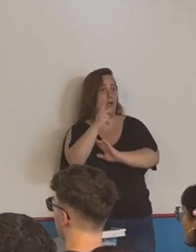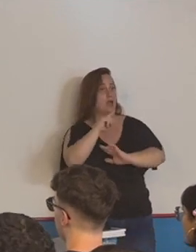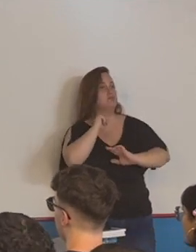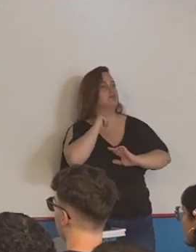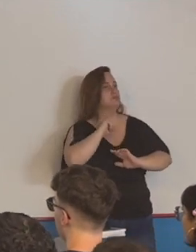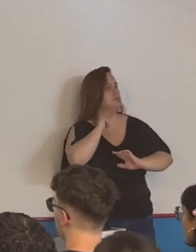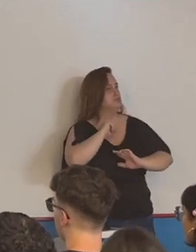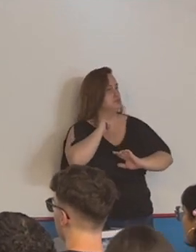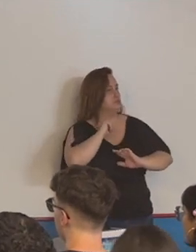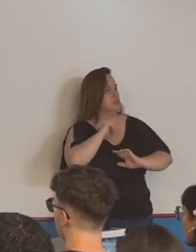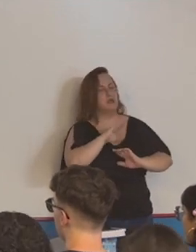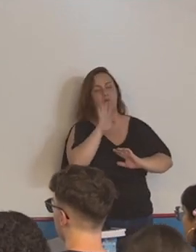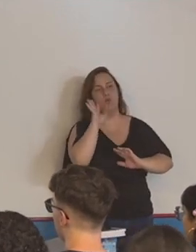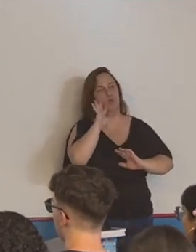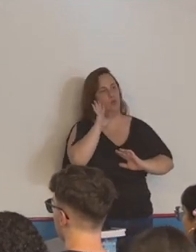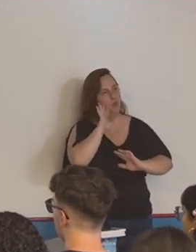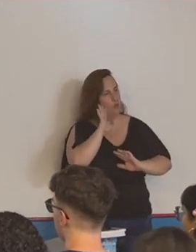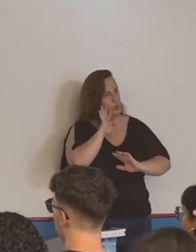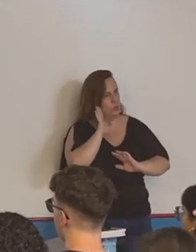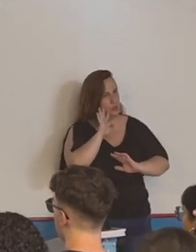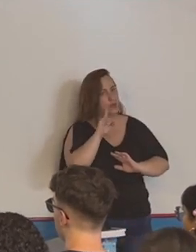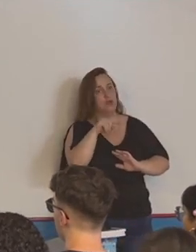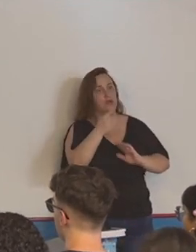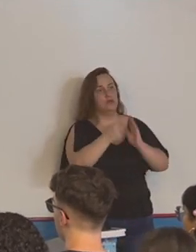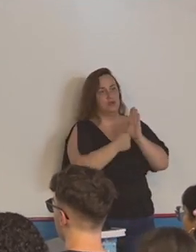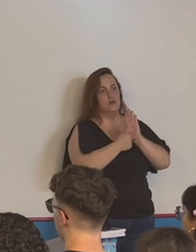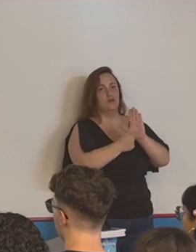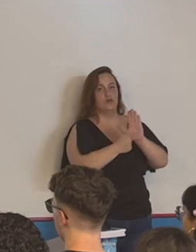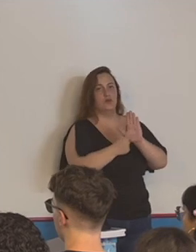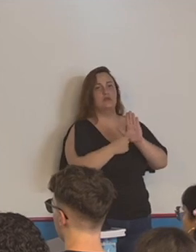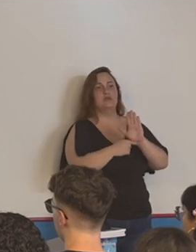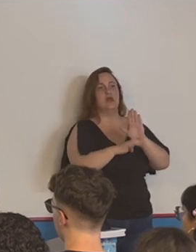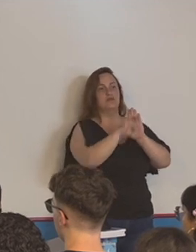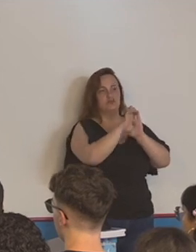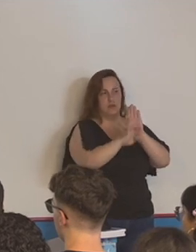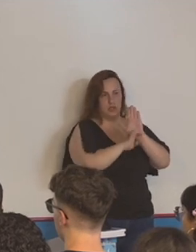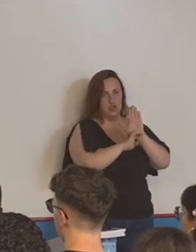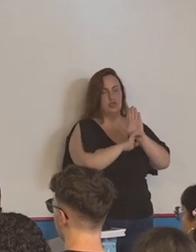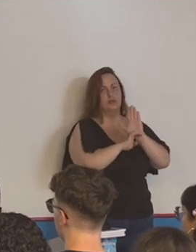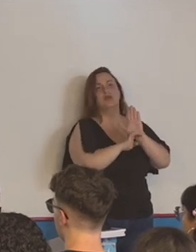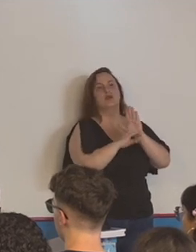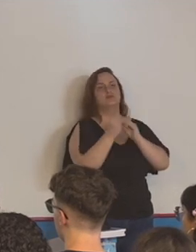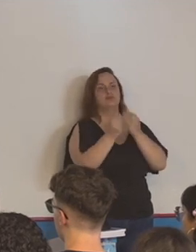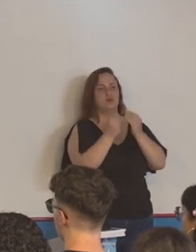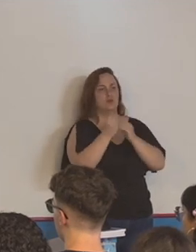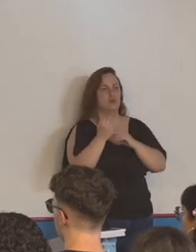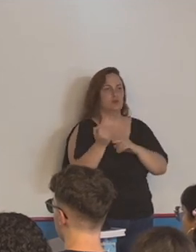legal. Depois eu vou falar da importância dos editais também, pessoal, para quem quiser, né,